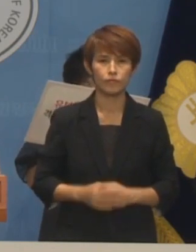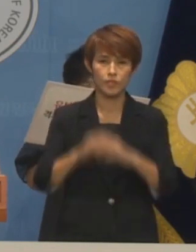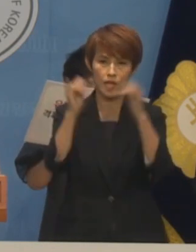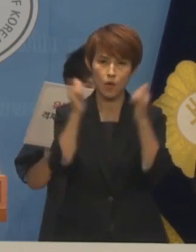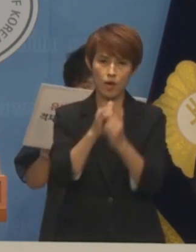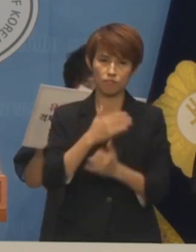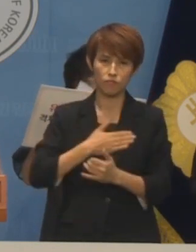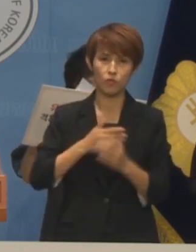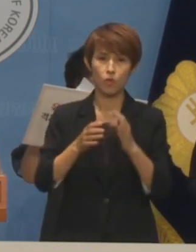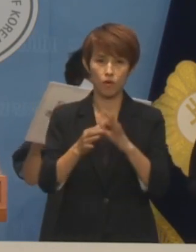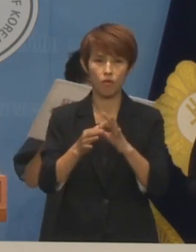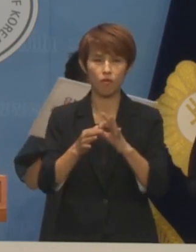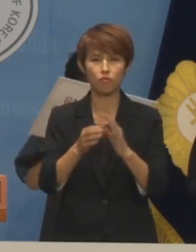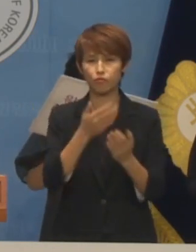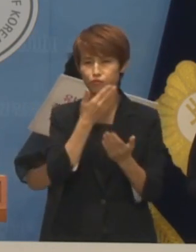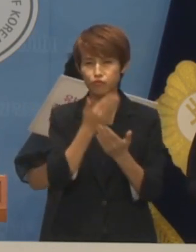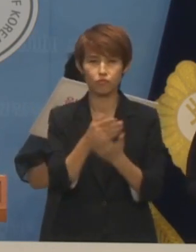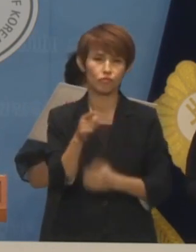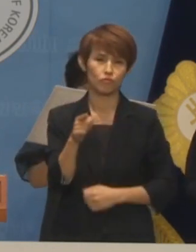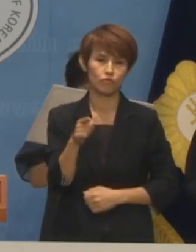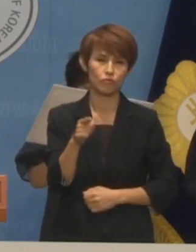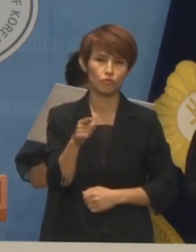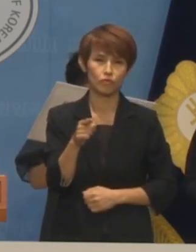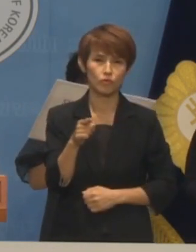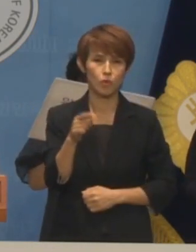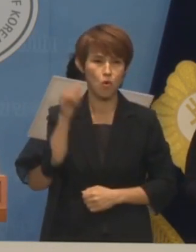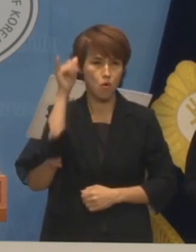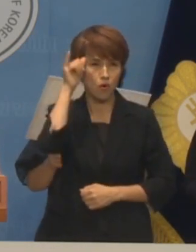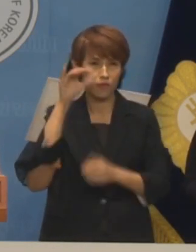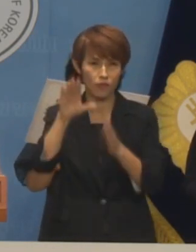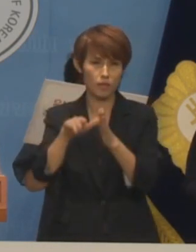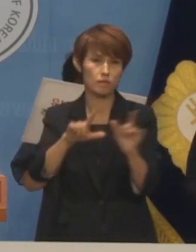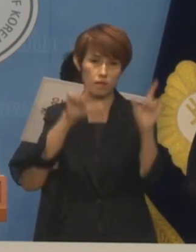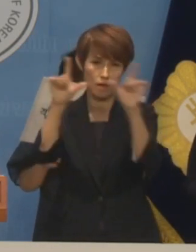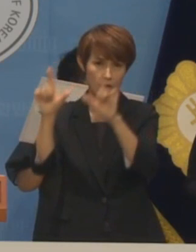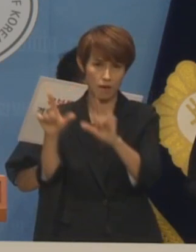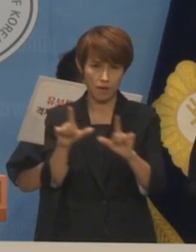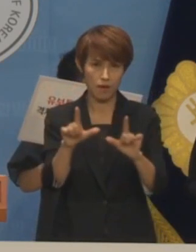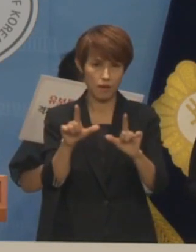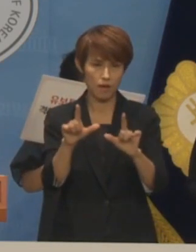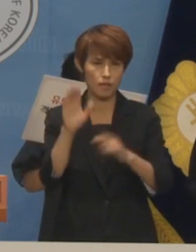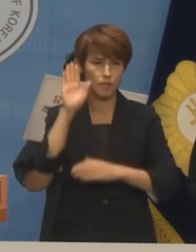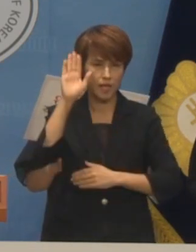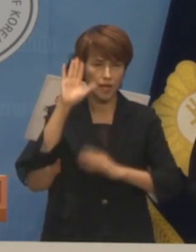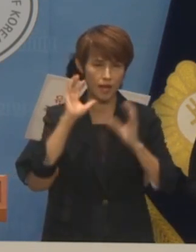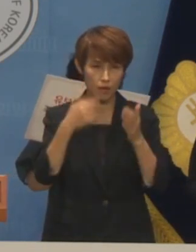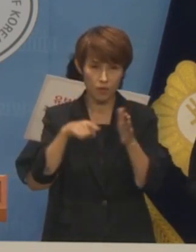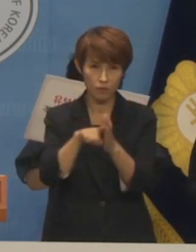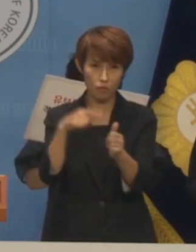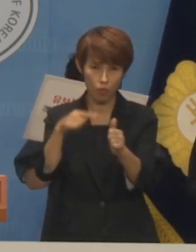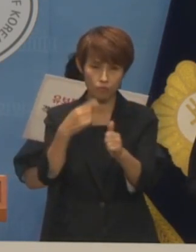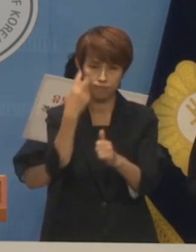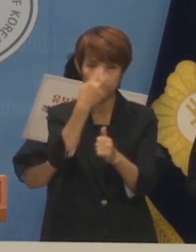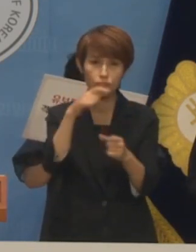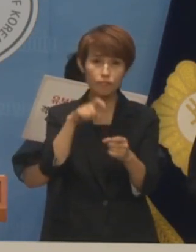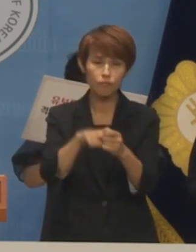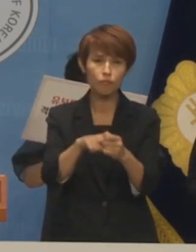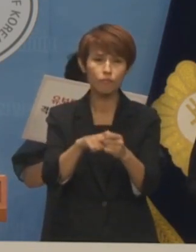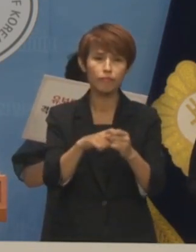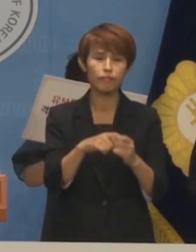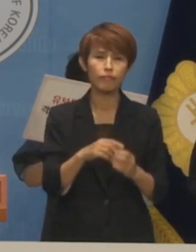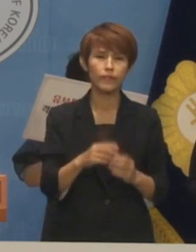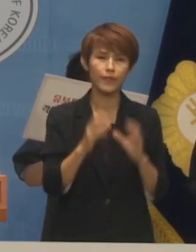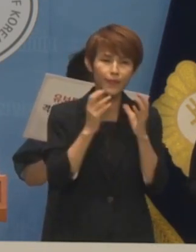사회정서 역량이 보다 중요해지고 인공지능의 시대를 살아가게 될 창의적인 미래세대의 교육과 돌봄을 위해